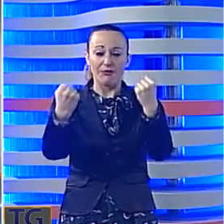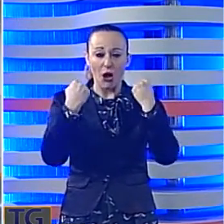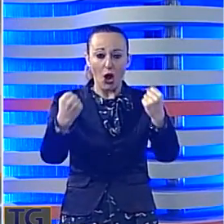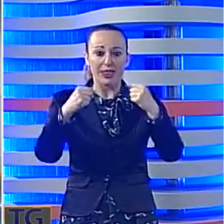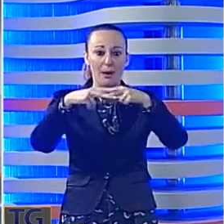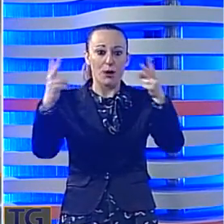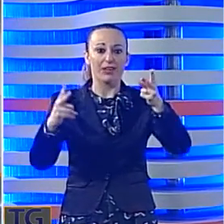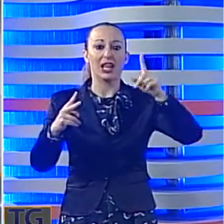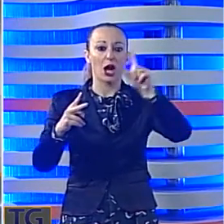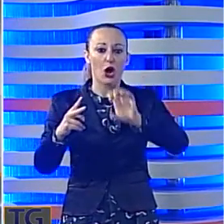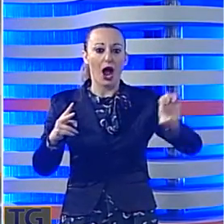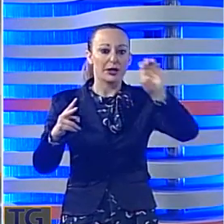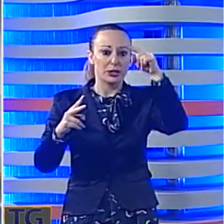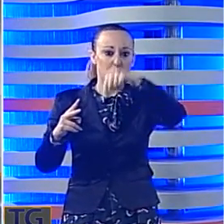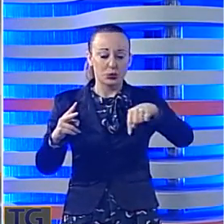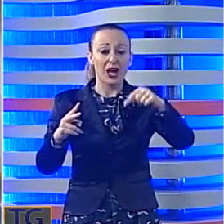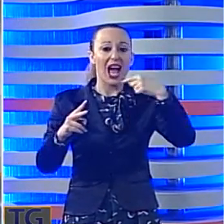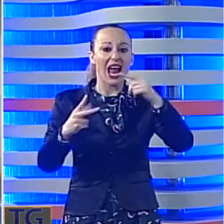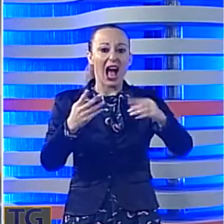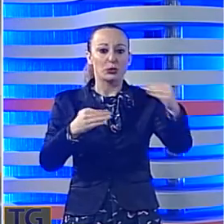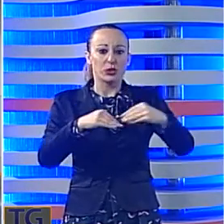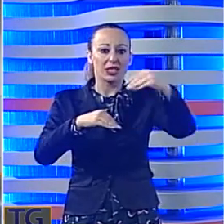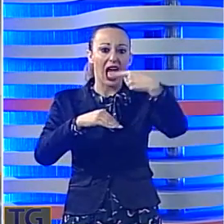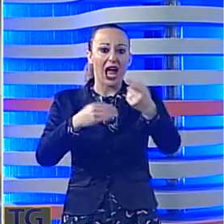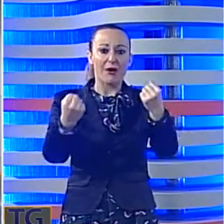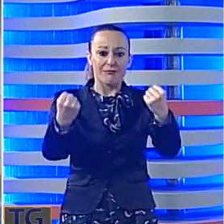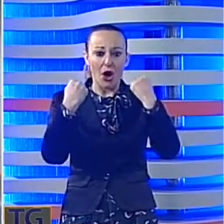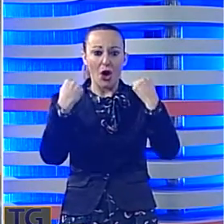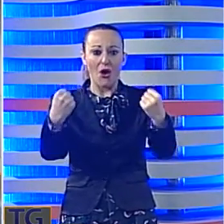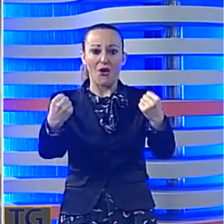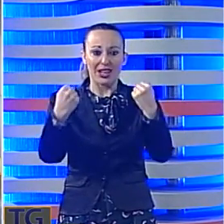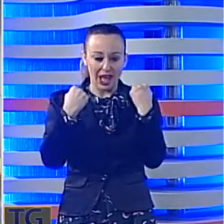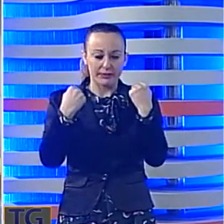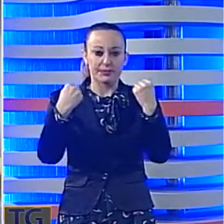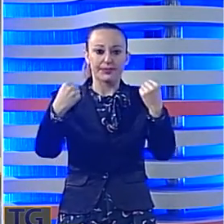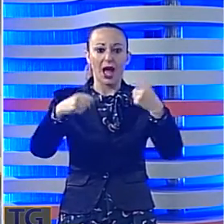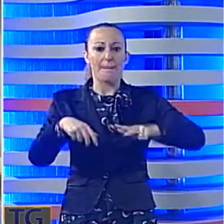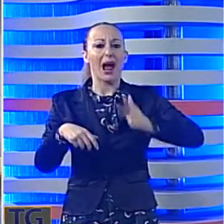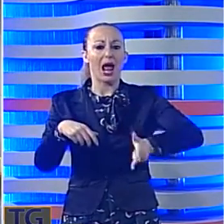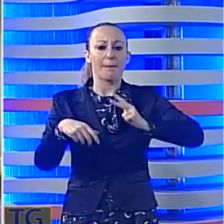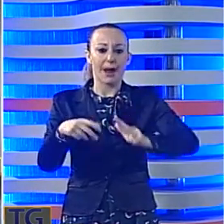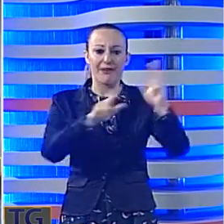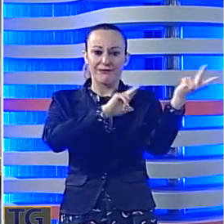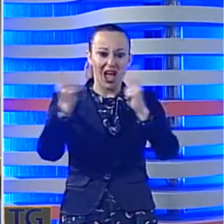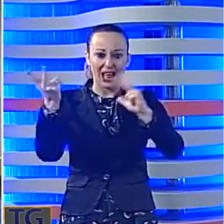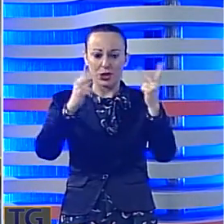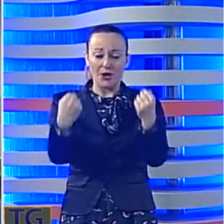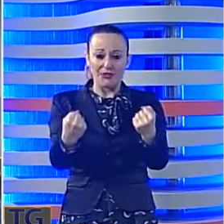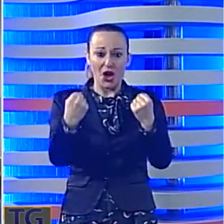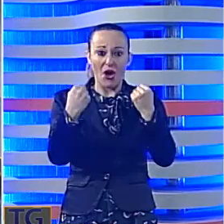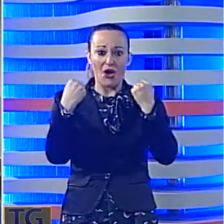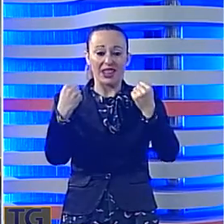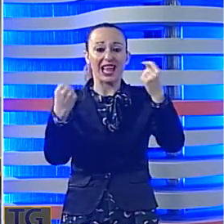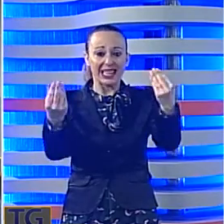ha raggiunto anche forza 7. A Palermo il forte vento ha danneggiato il carro di Santa Rosalia che si trova al foro